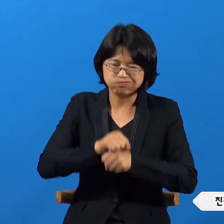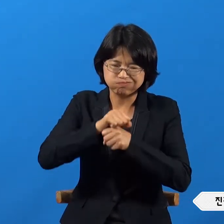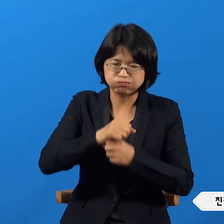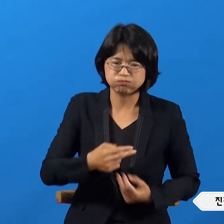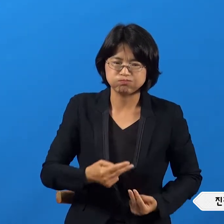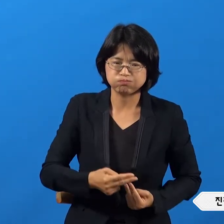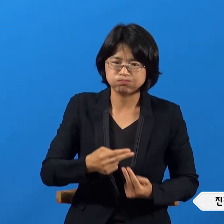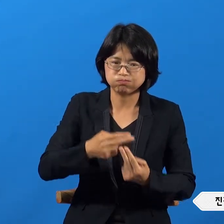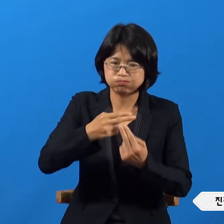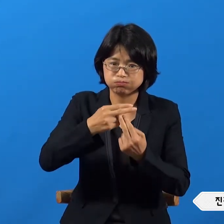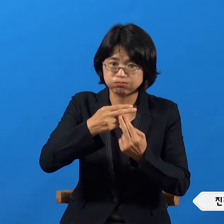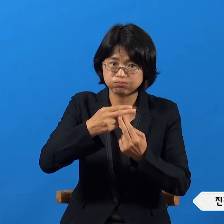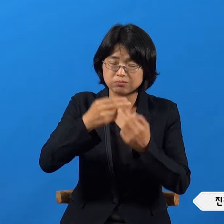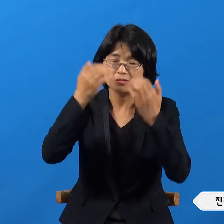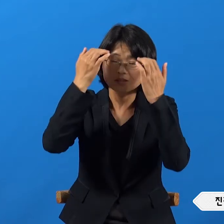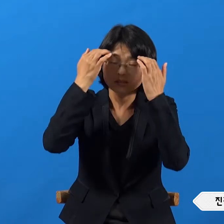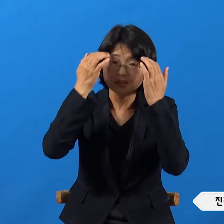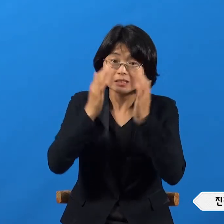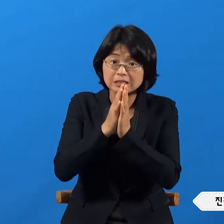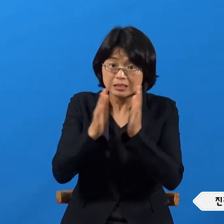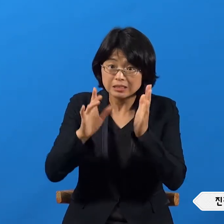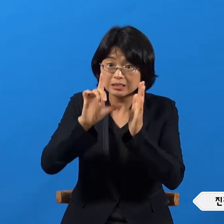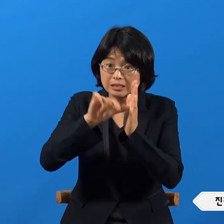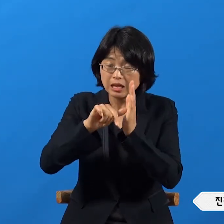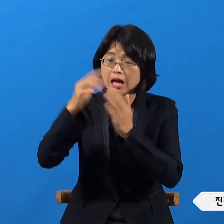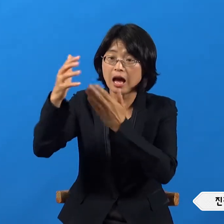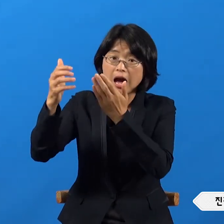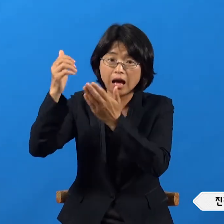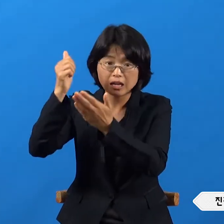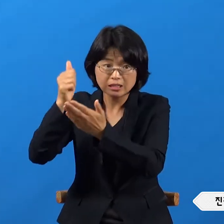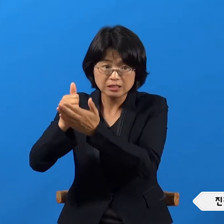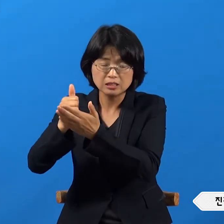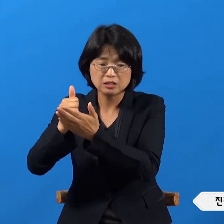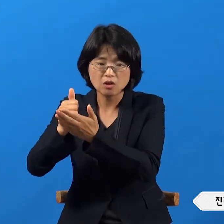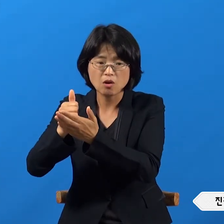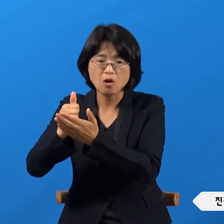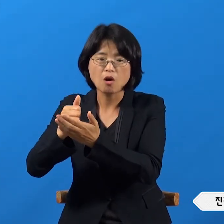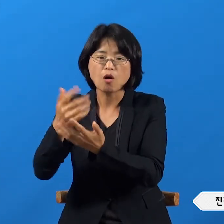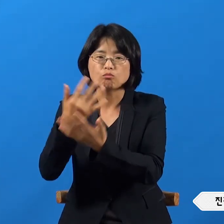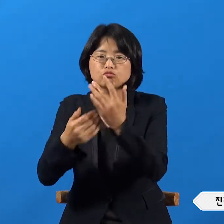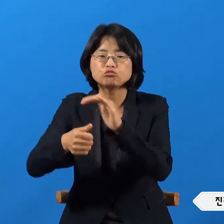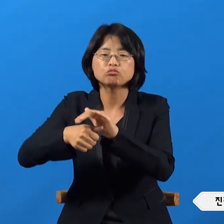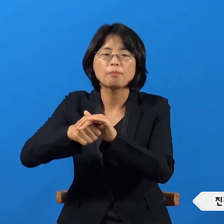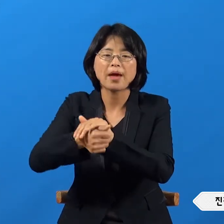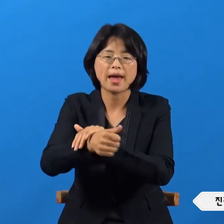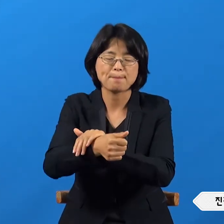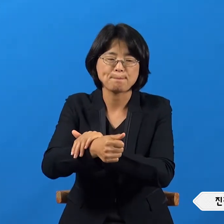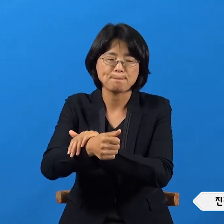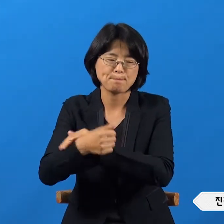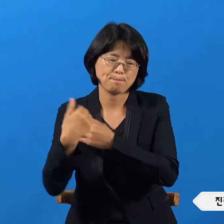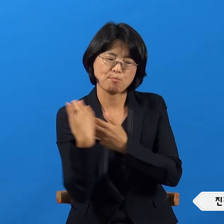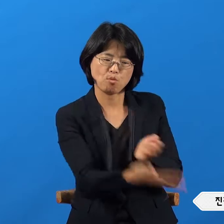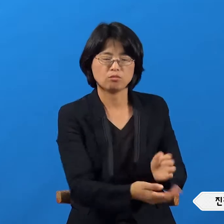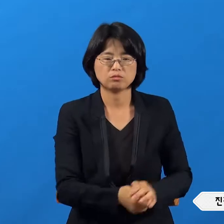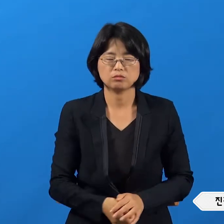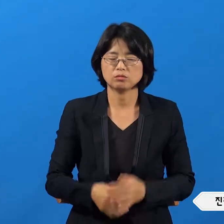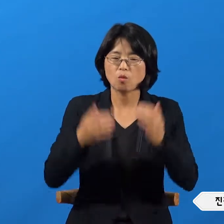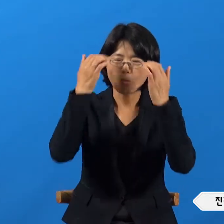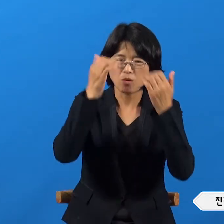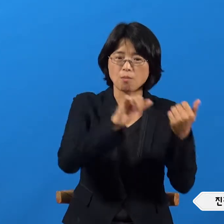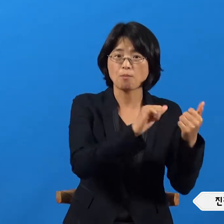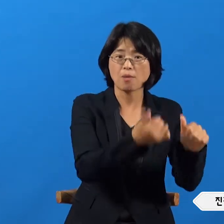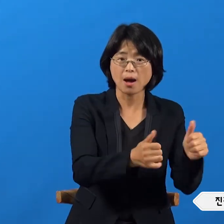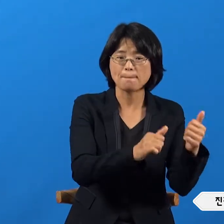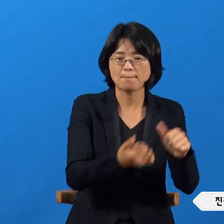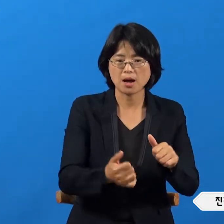하나님께서 불뱀을 보내셨습니다. 많은 사람들이 고통 가운데 쓰러지기 시작합니다. 그때 그들이 주님 앞에